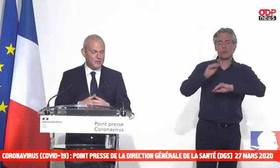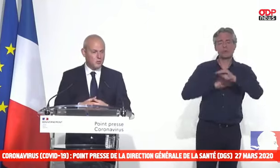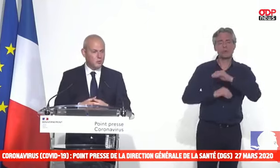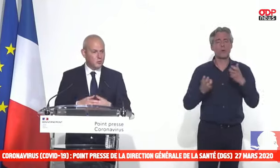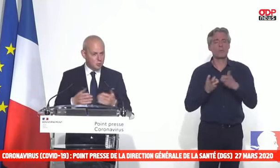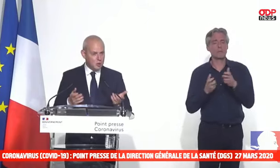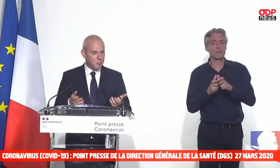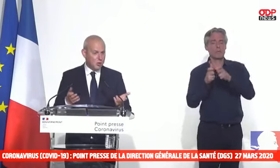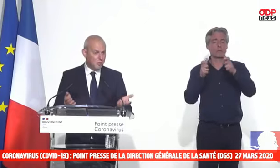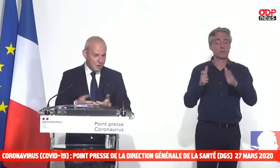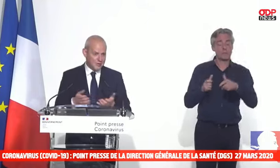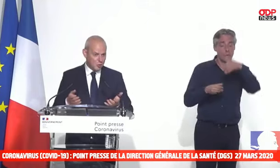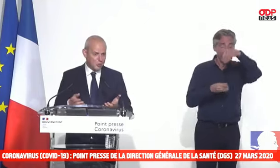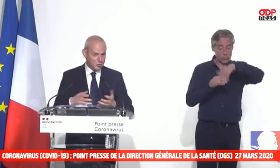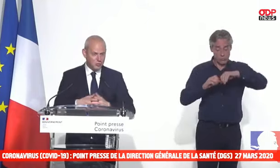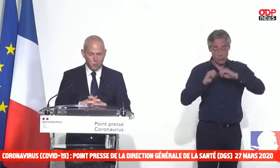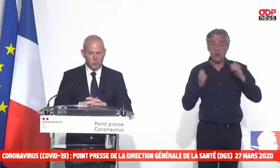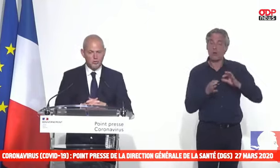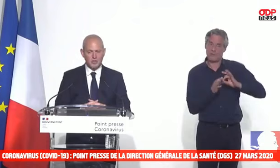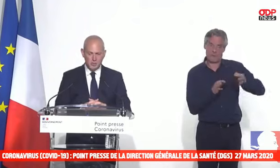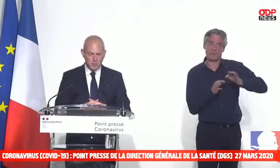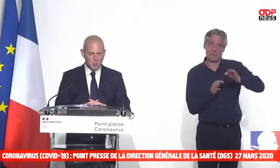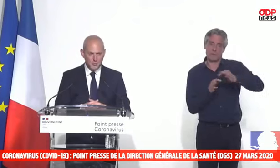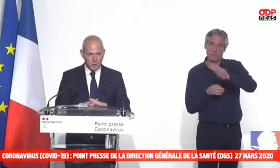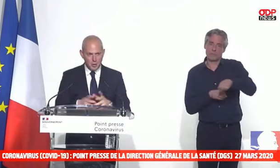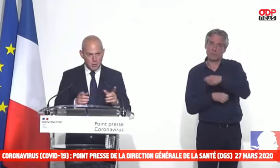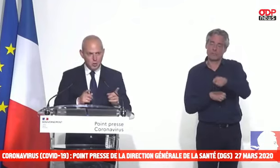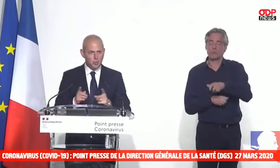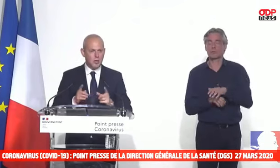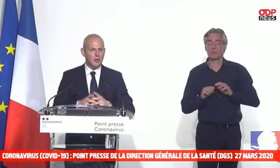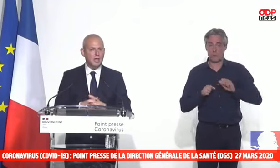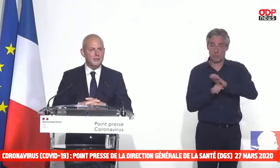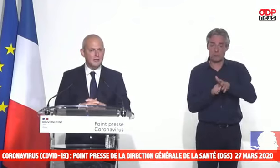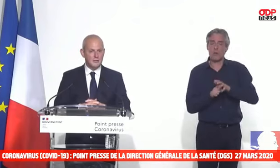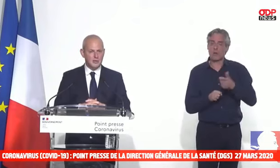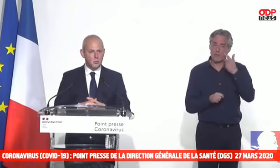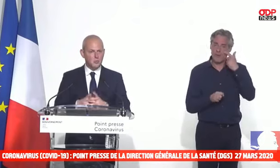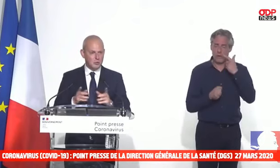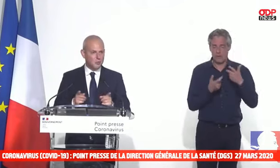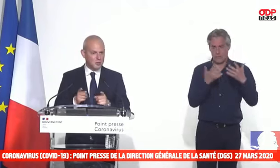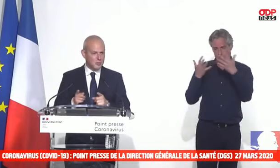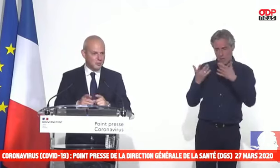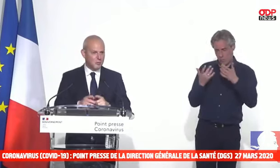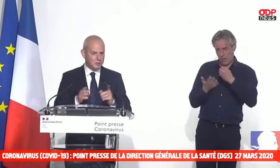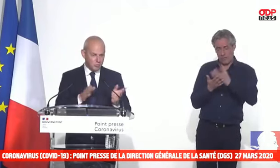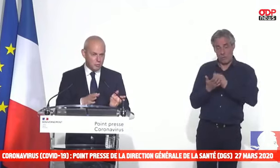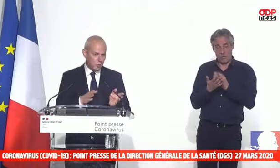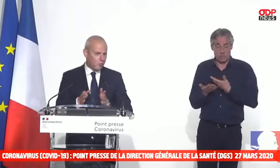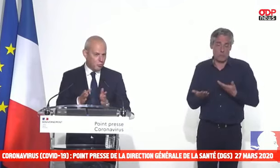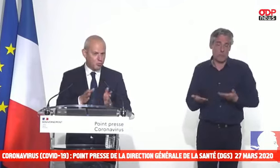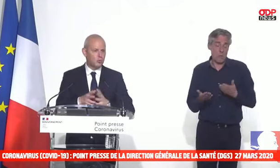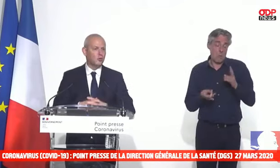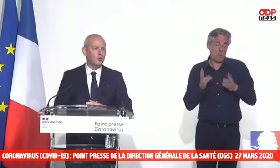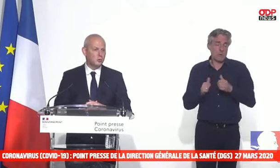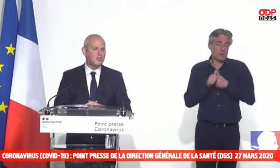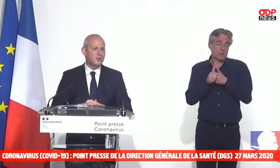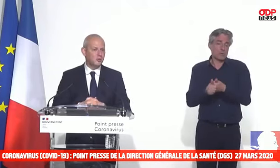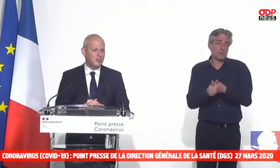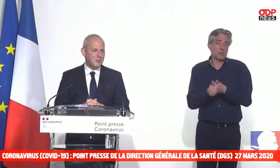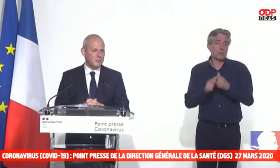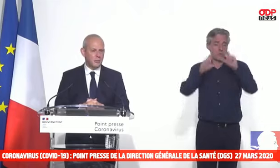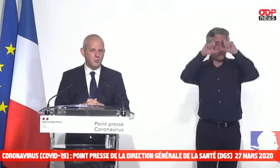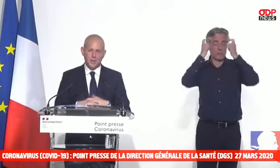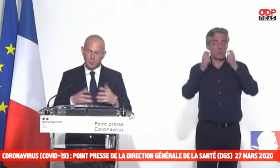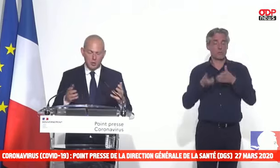notamment les institutions, il peut y avoir de la circulation du virus dans ces établissements. Je pourrais regarder si effectivement nous avons ce type d'information en fonction du statut